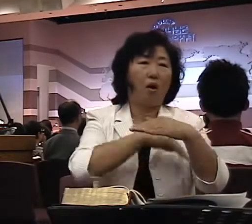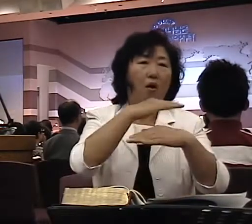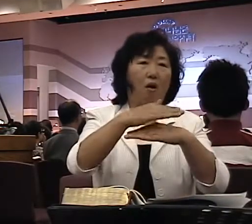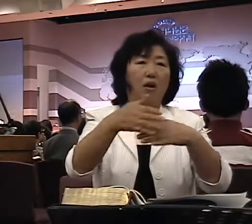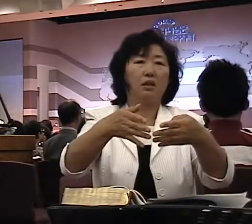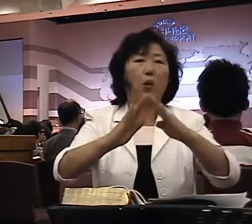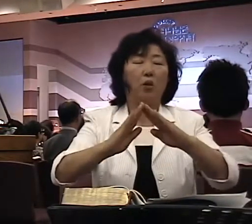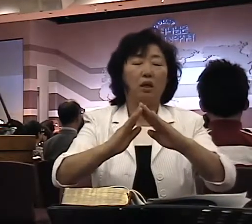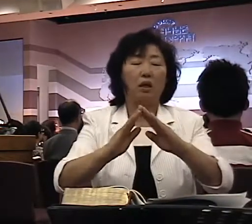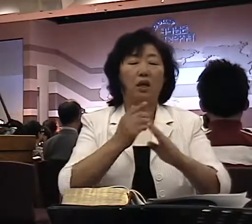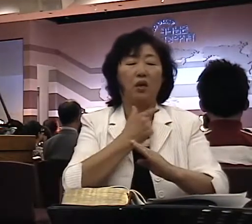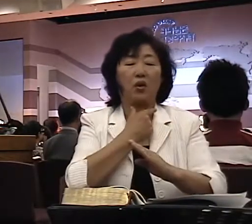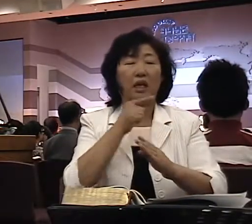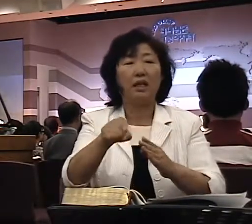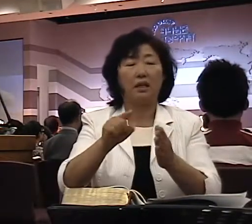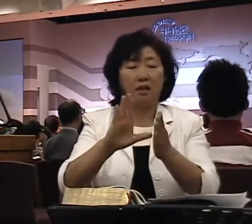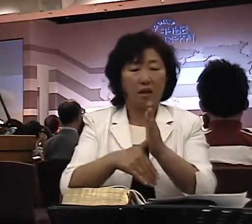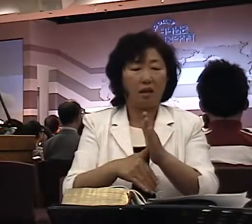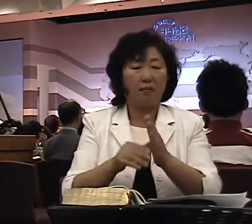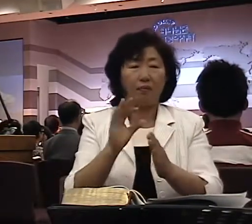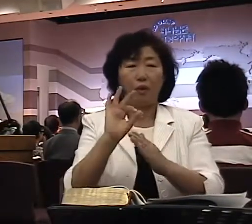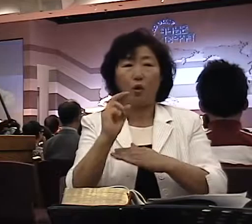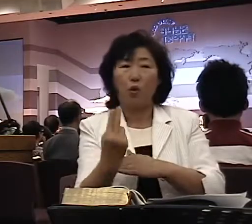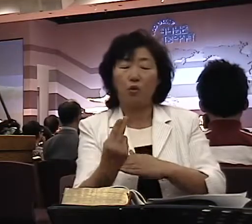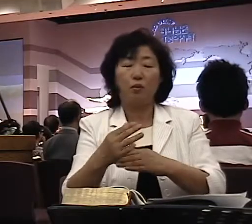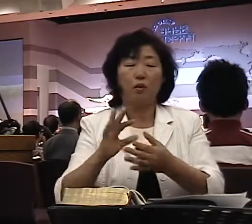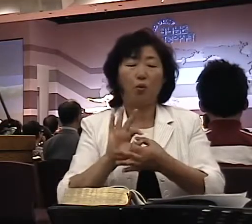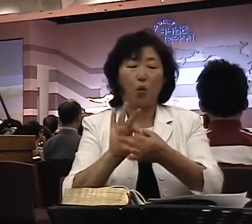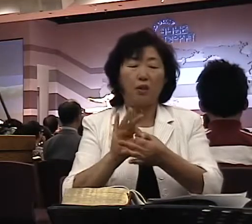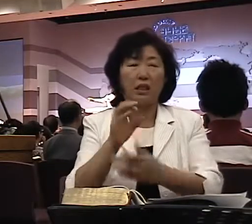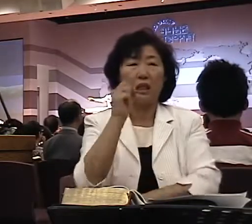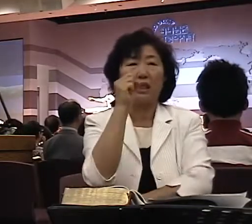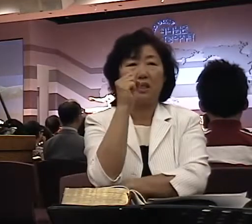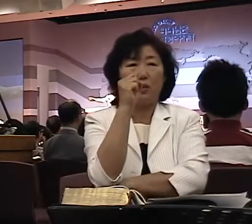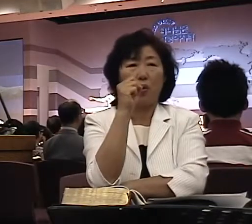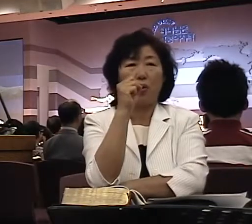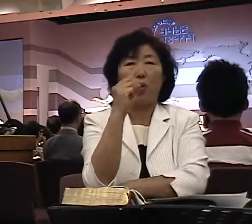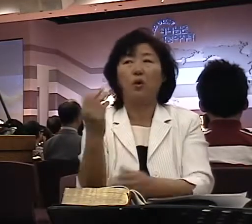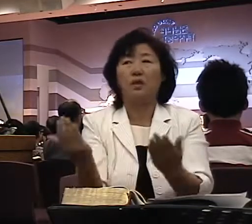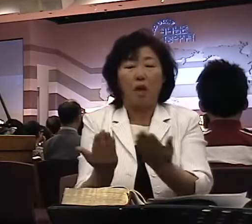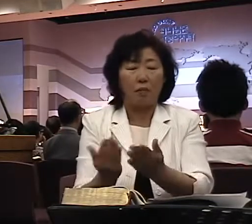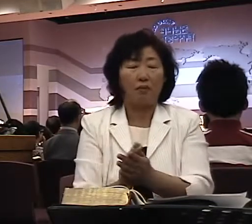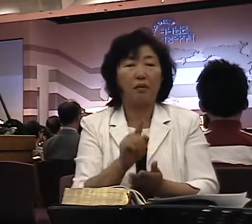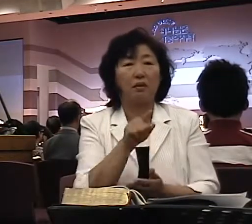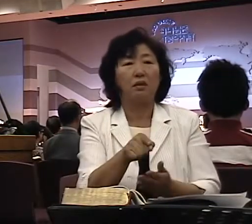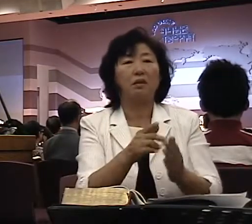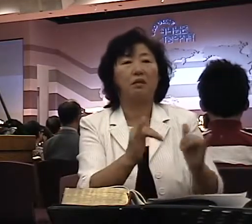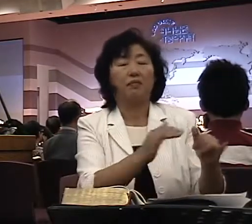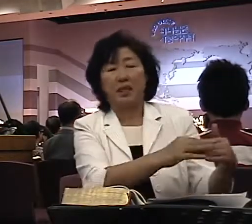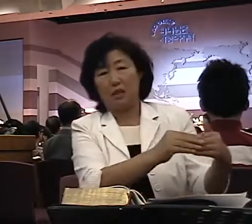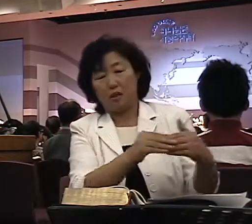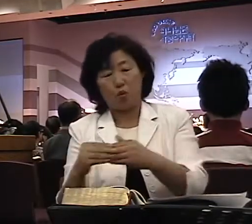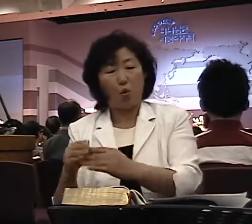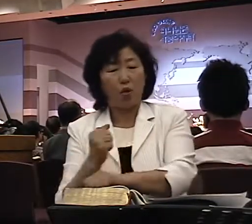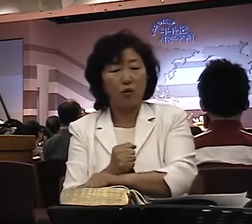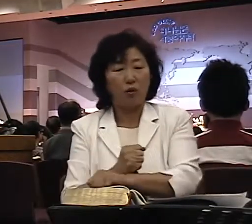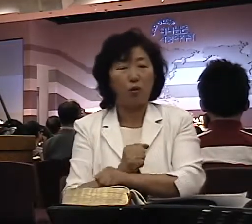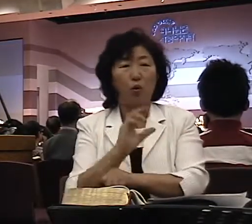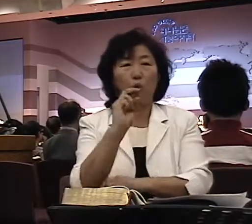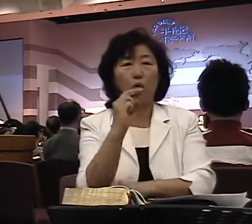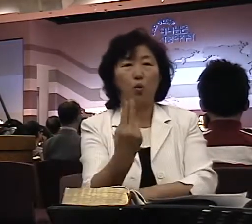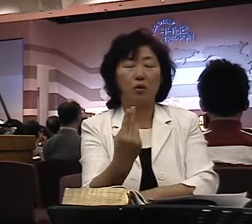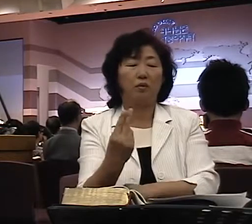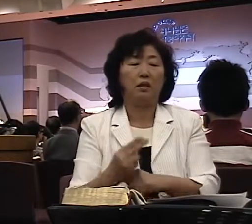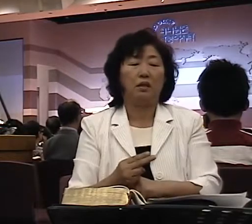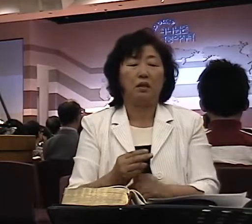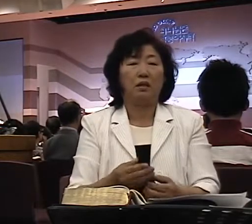하는 이때에 요셉을 통하여서 그 기초 작업을 다 이루시고자 그를 인도하시고 요셉을 들어쓰시는 하나님의